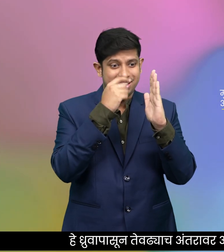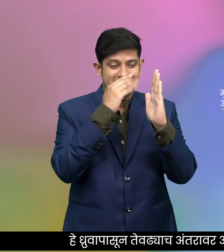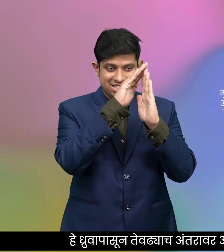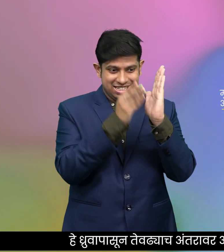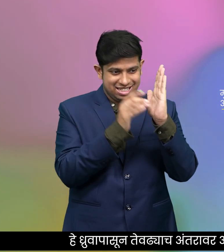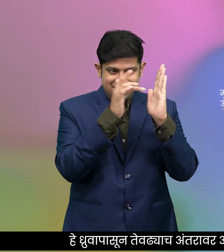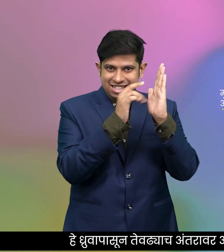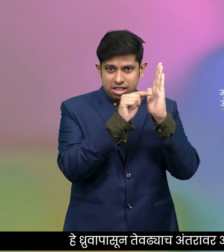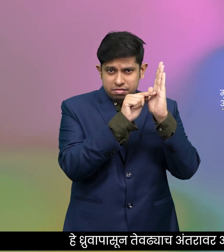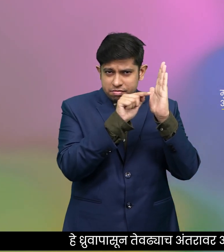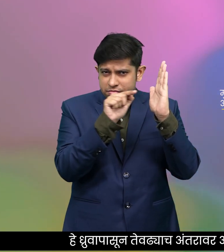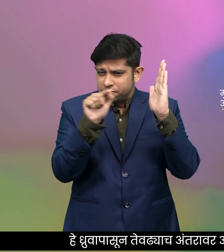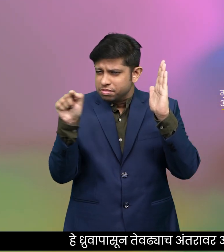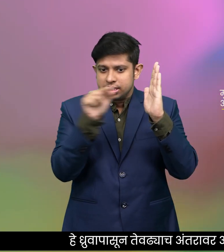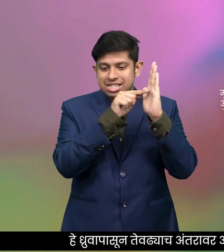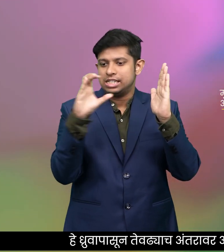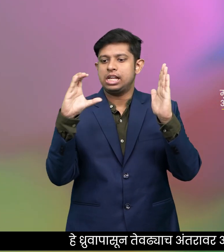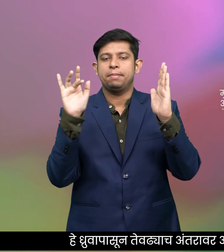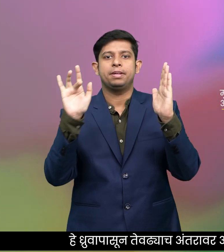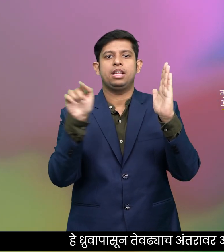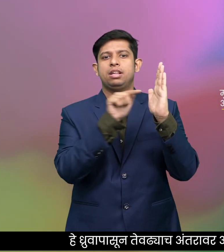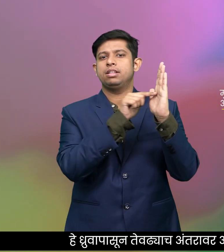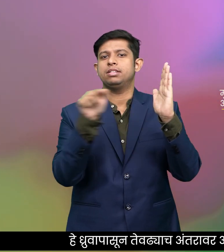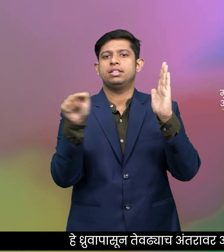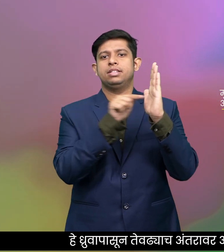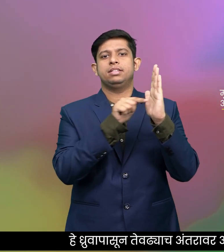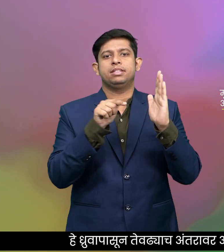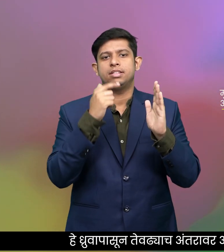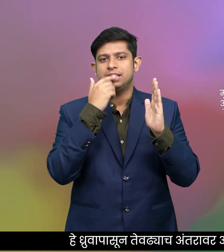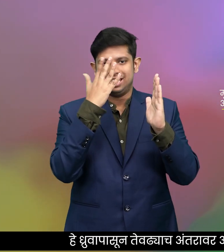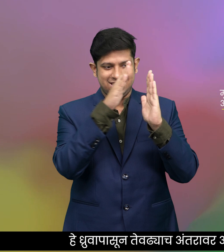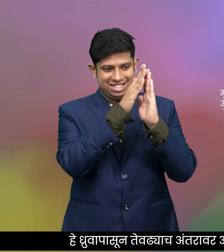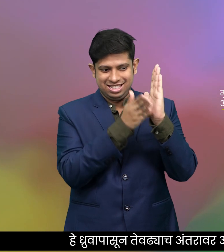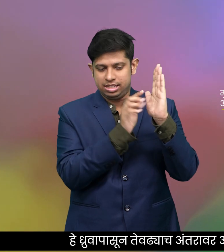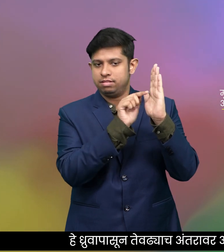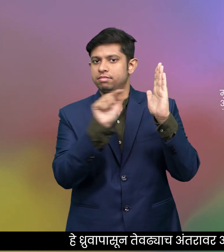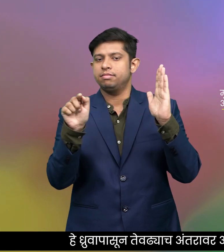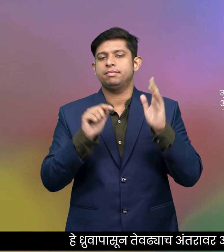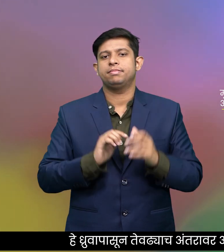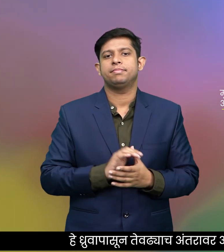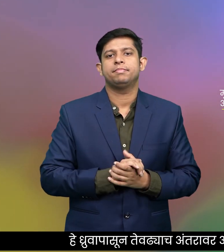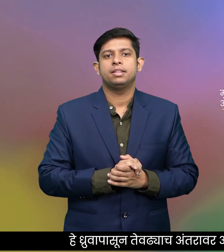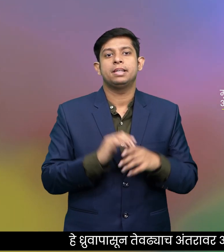एक ध्रुवापासून तेवढ्याच अंतरावर असते जेवढे ध्रुव आरशाच्या पृष्ठभागापासून आहे.